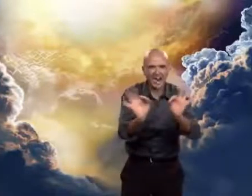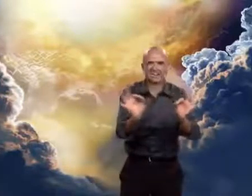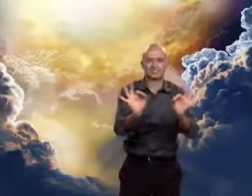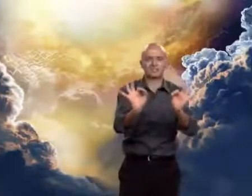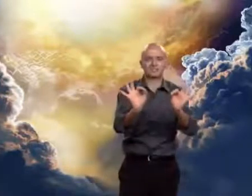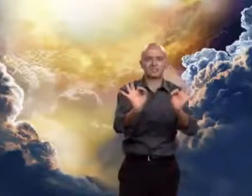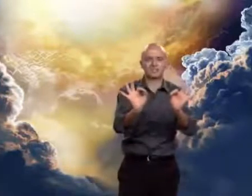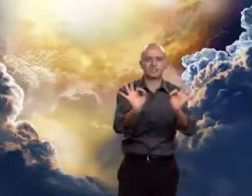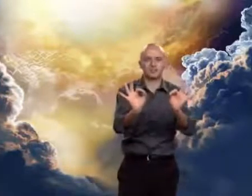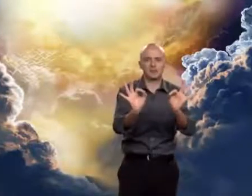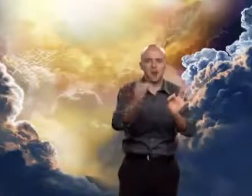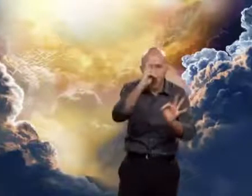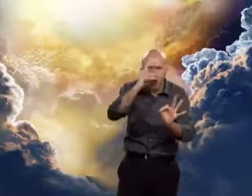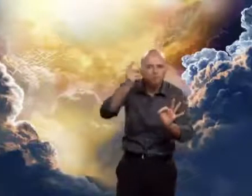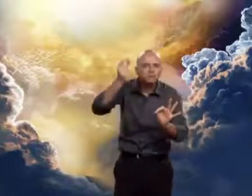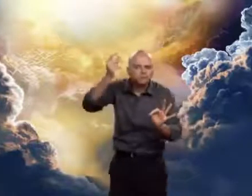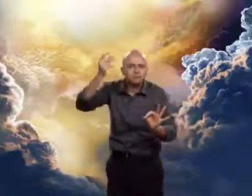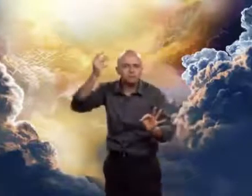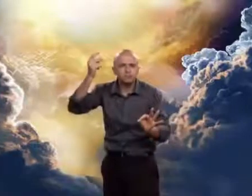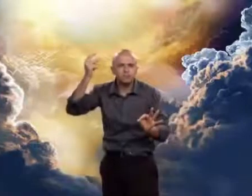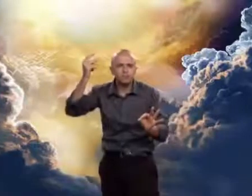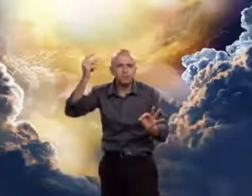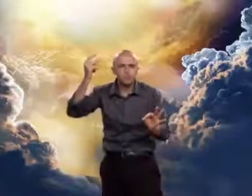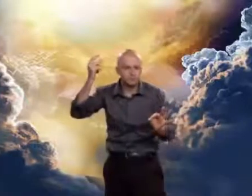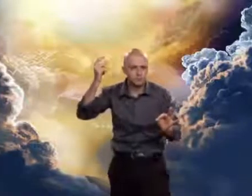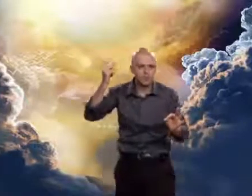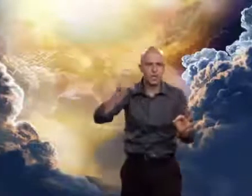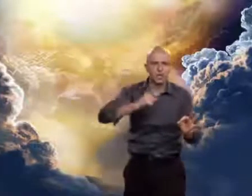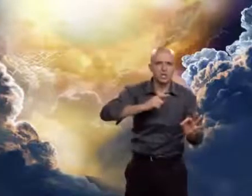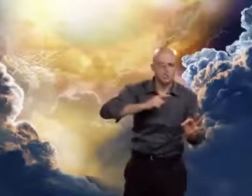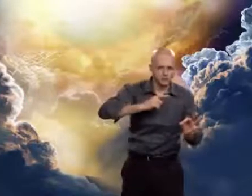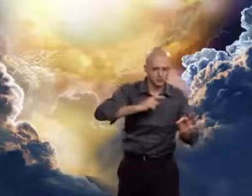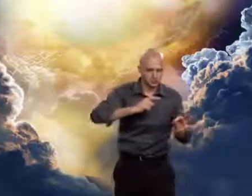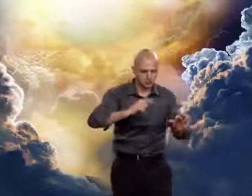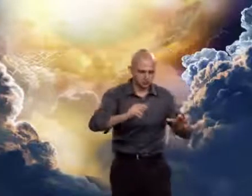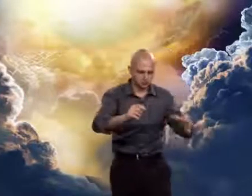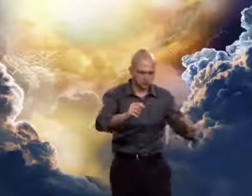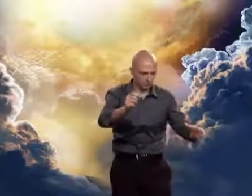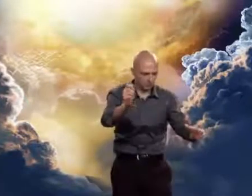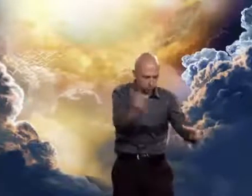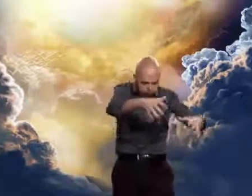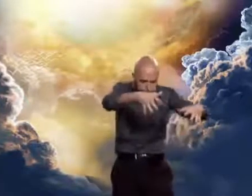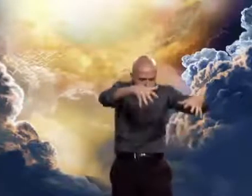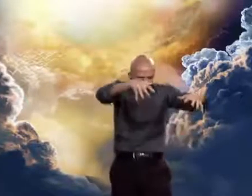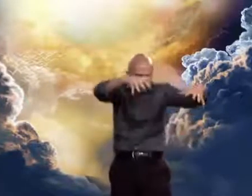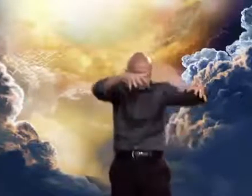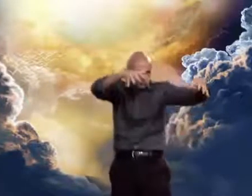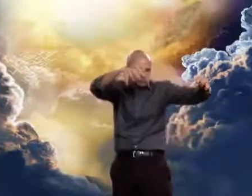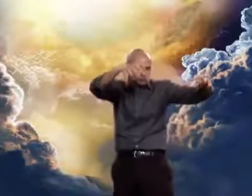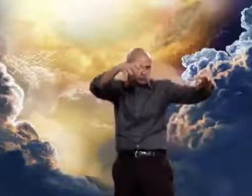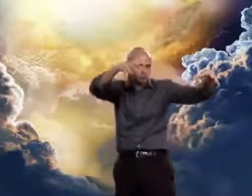Assim, Satanás afirma que a natureza do ser humano é a única norma para o juízo, quando, em realidade, é uma